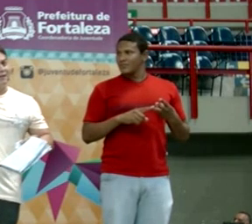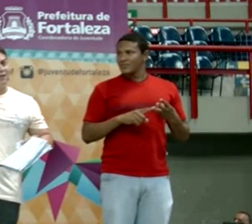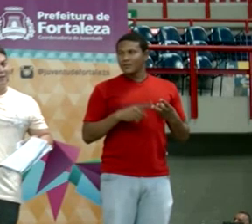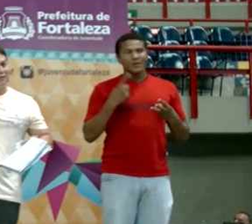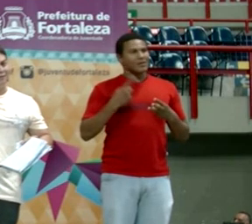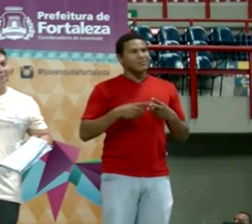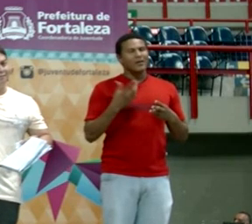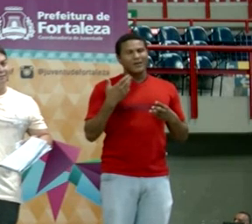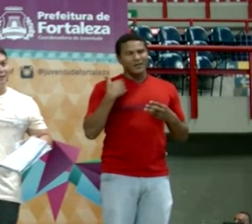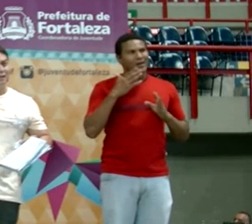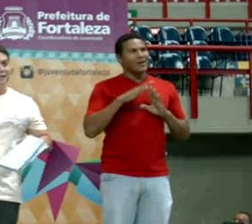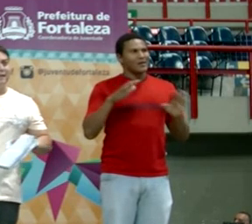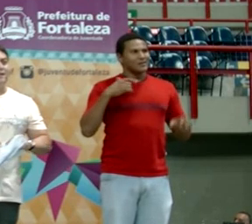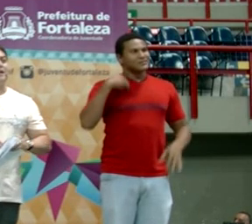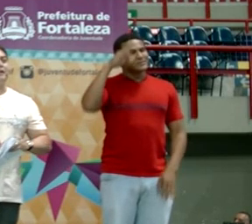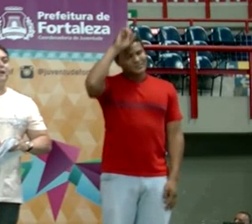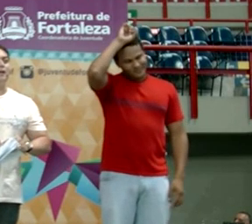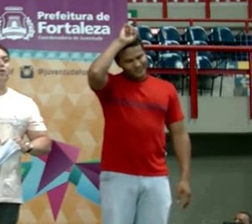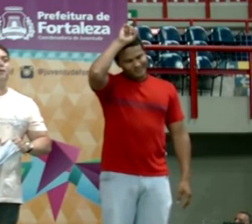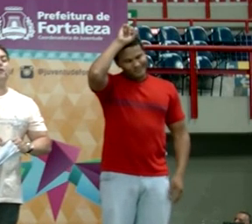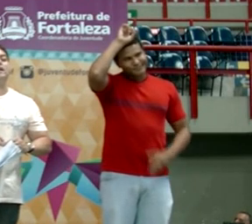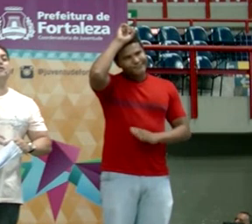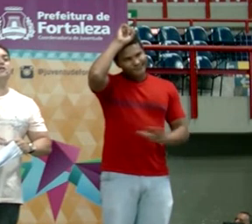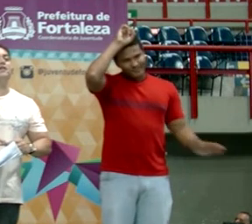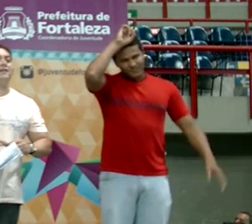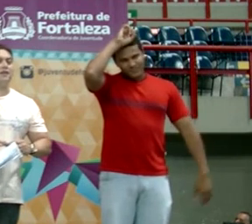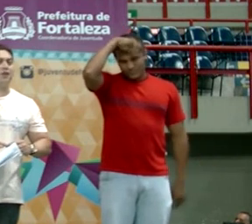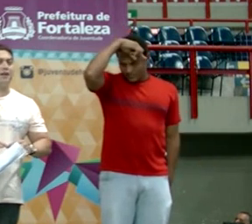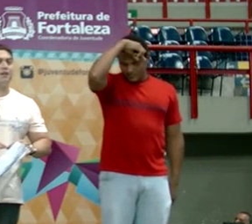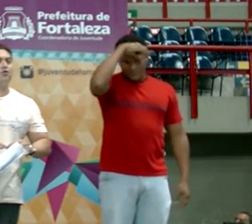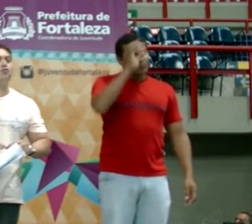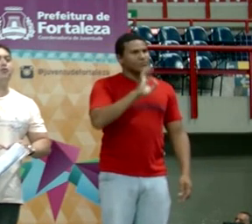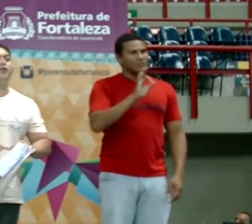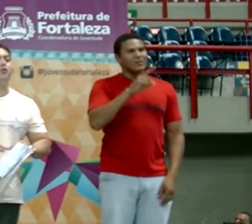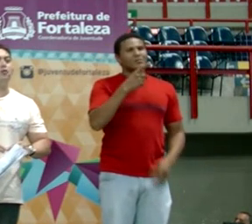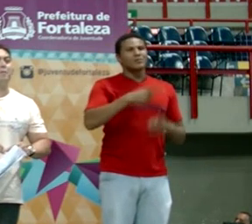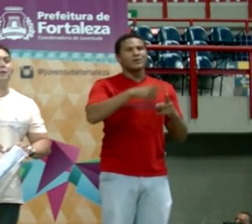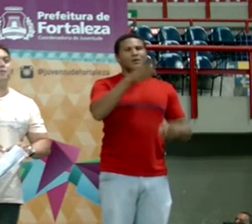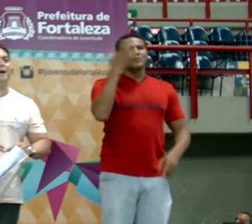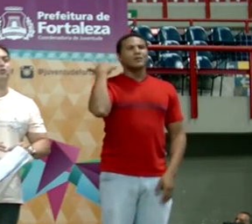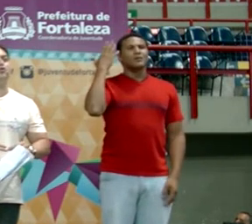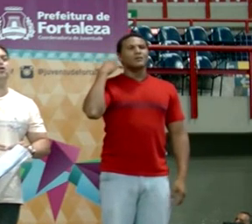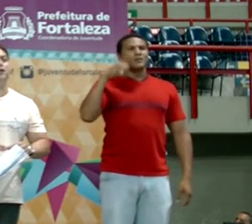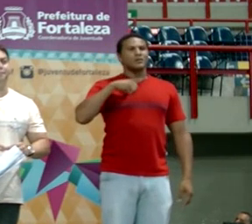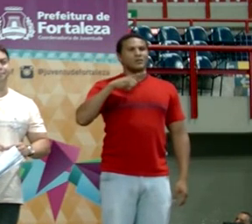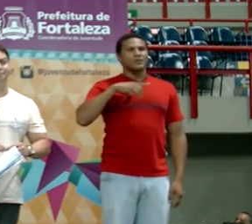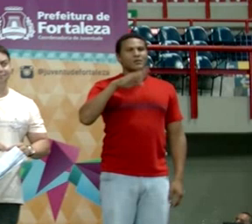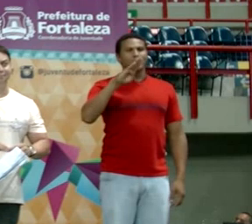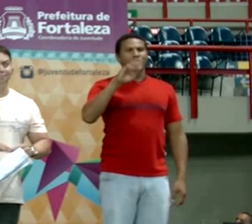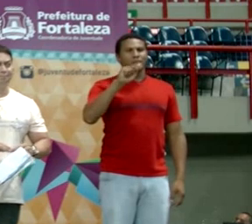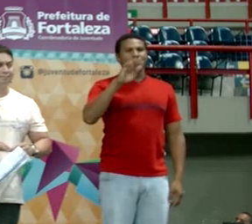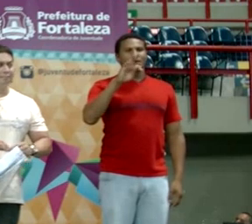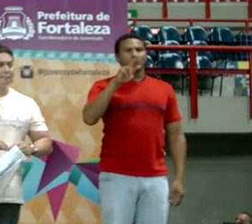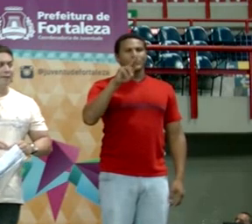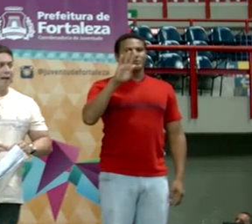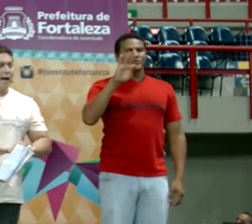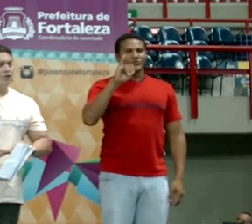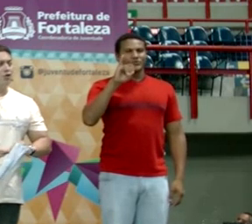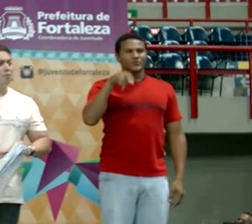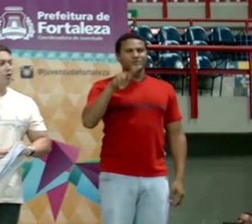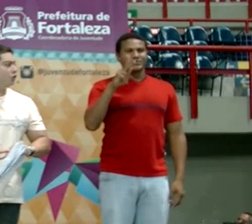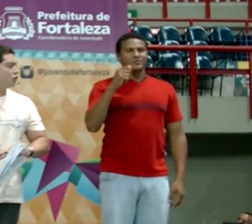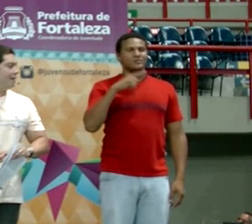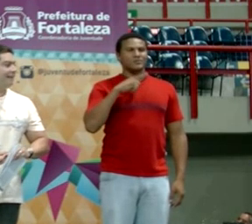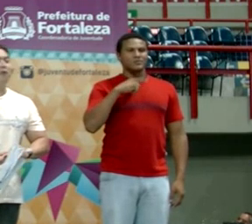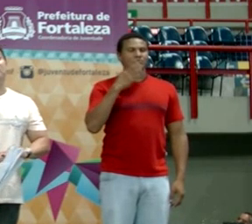cabelo não desce, jovem. Isso aqui, quando vocês não são dessa geração, tinha um filme chamado Os Batutinha.